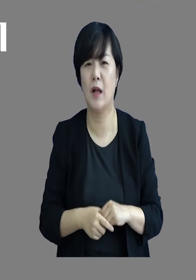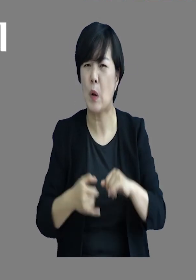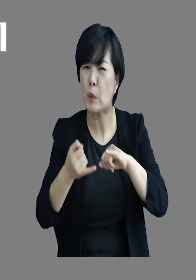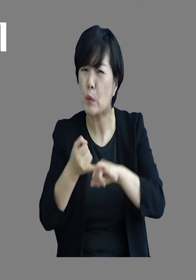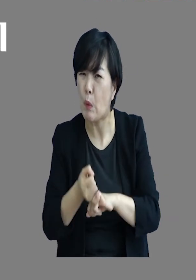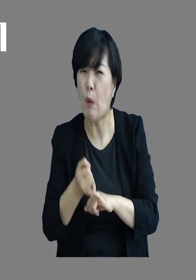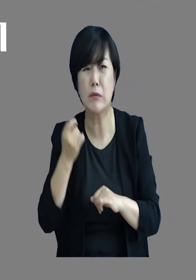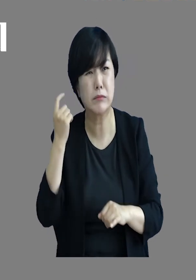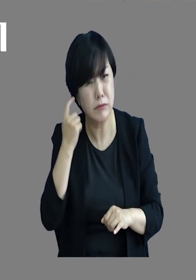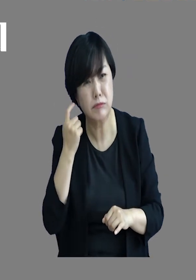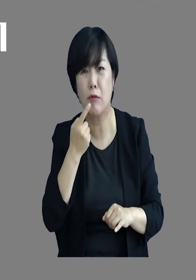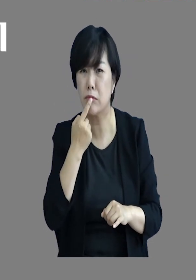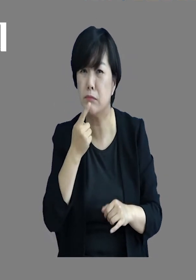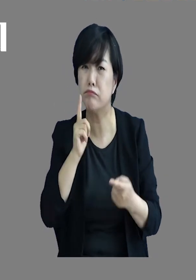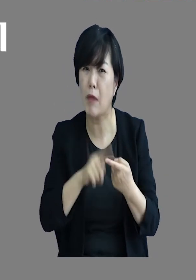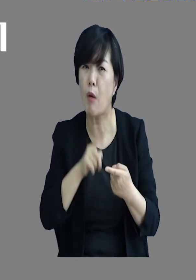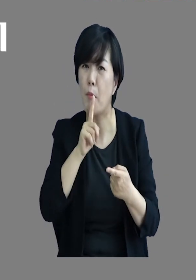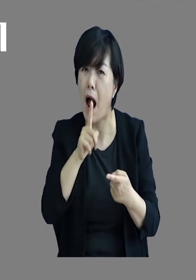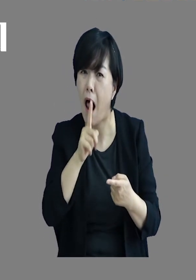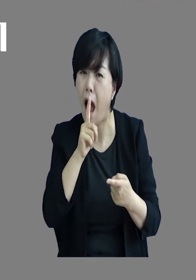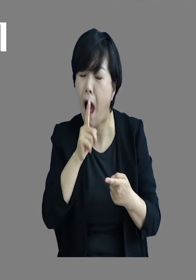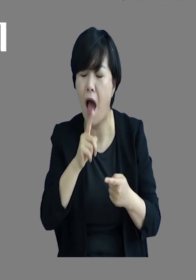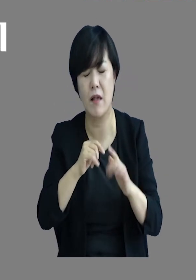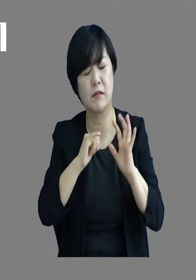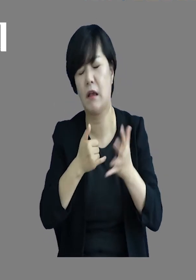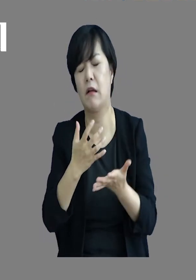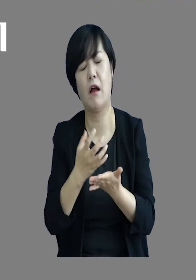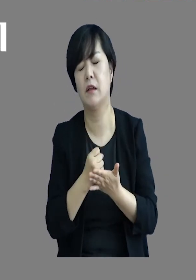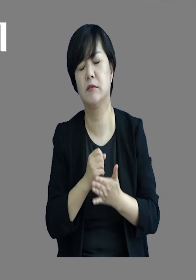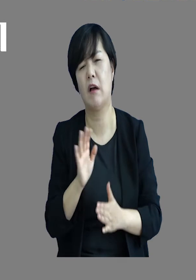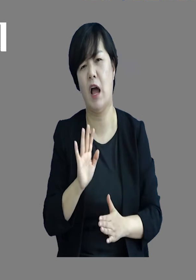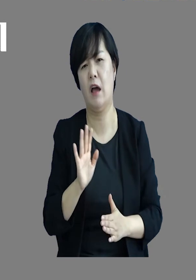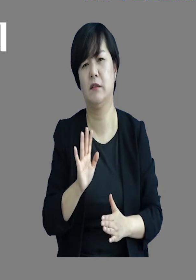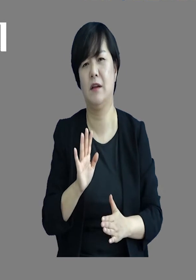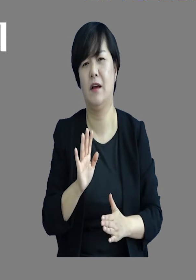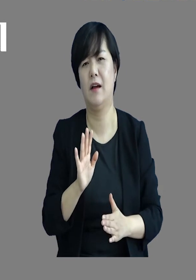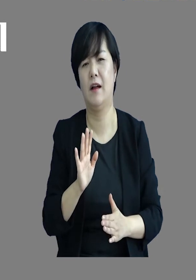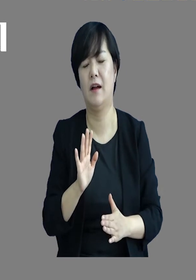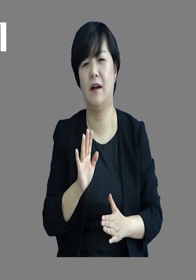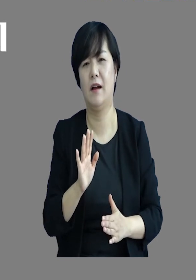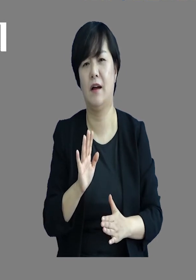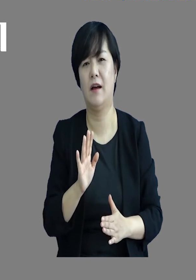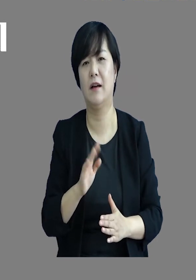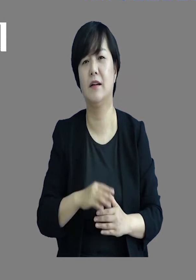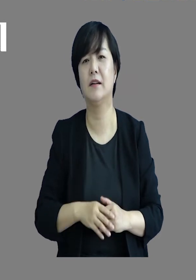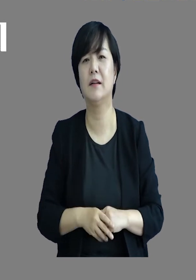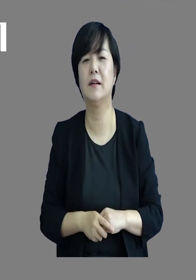꼭 듣고 꼭 입으로 말해야만 세상을 누릴 수 있는 게 아니에요.